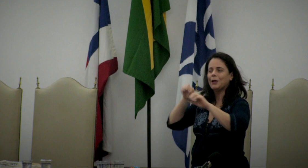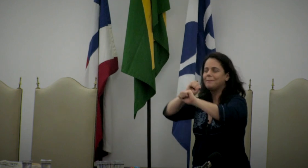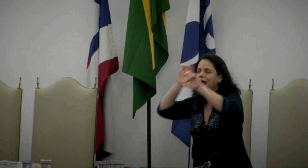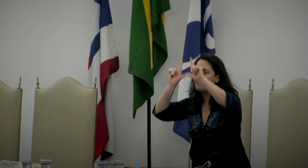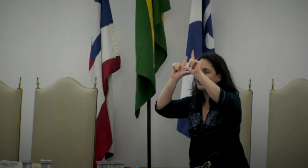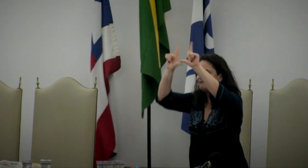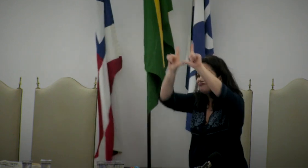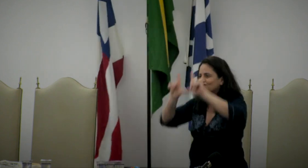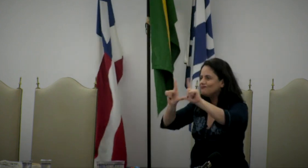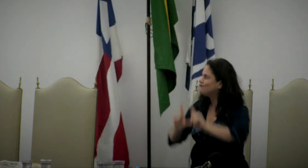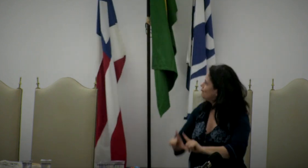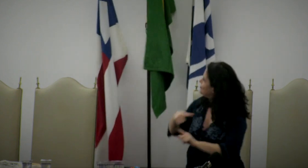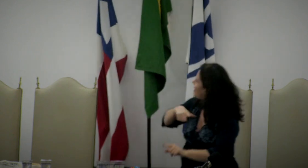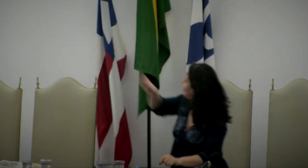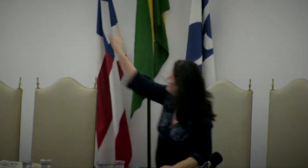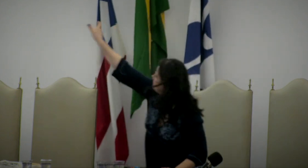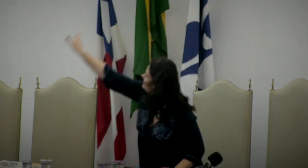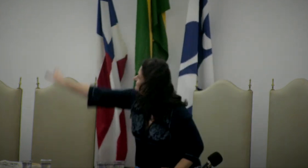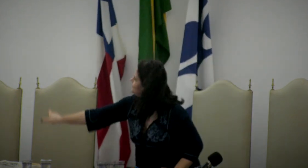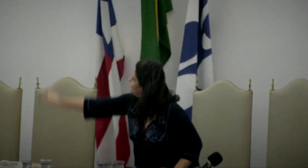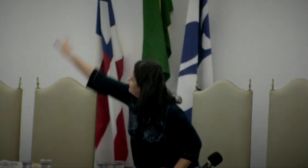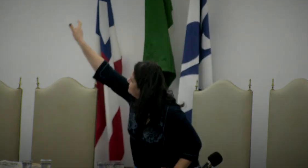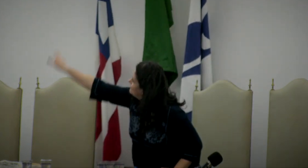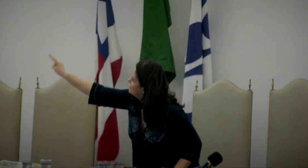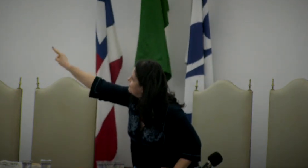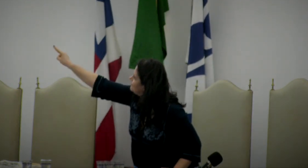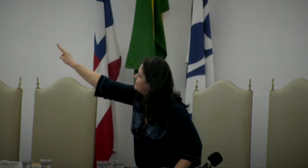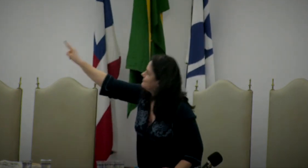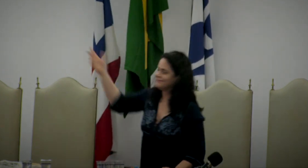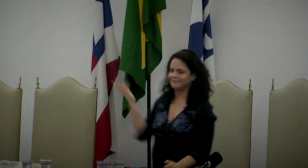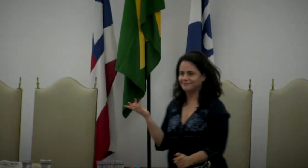operado, investigado, né? Então, nesses quadrinhos aqui